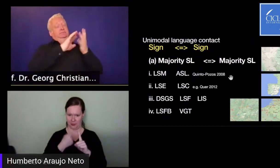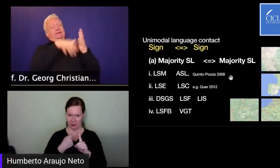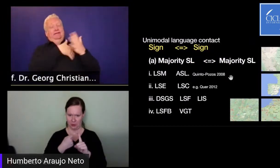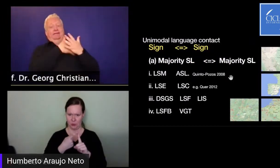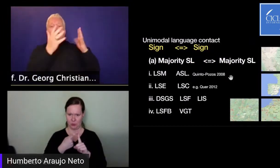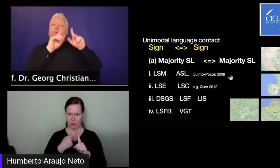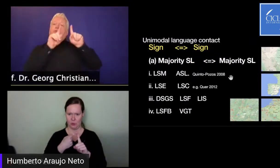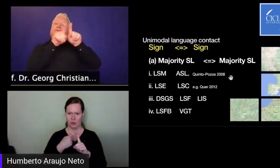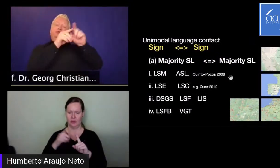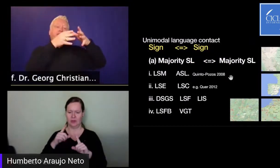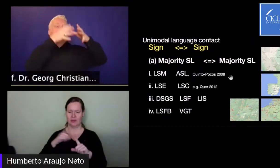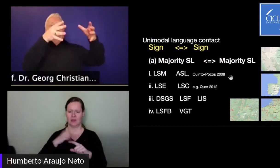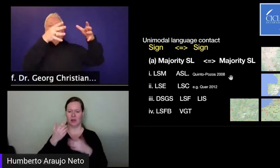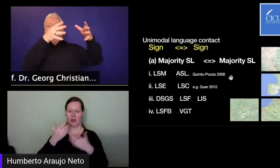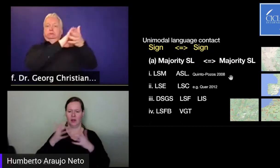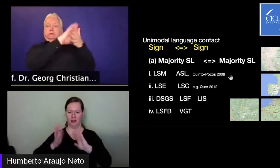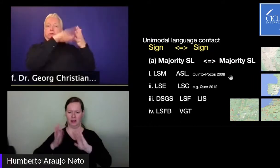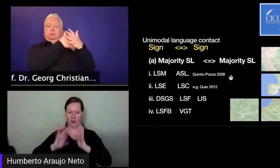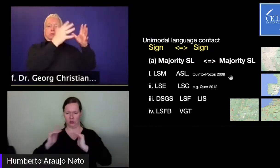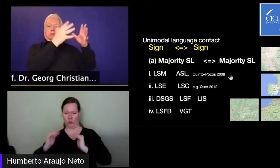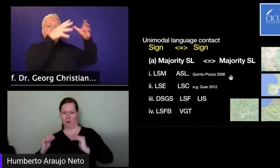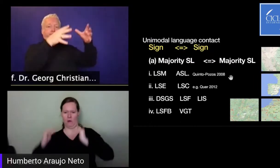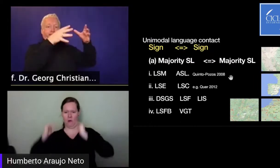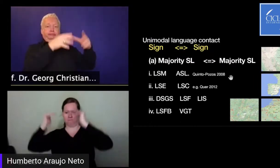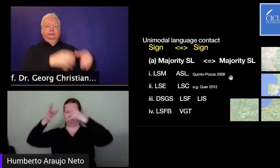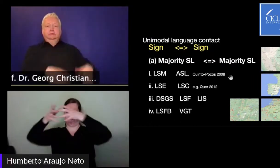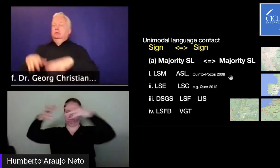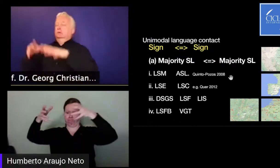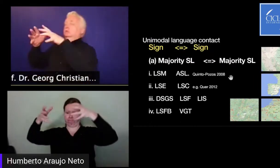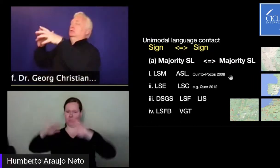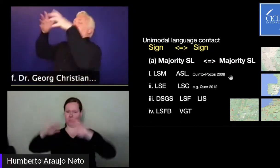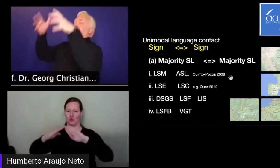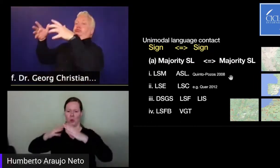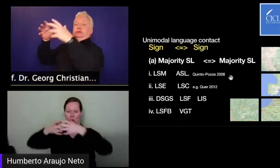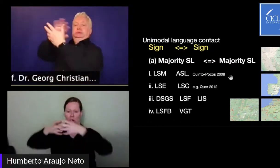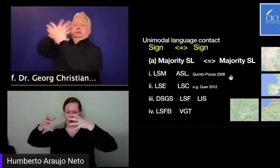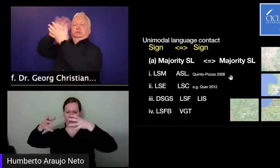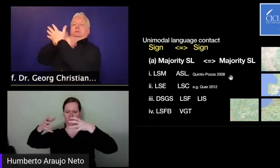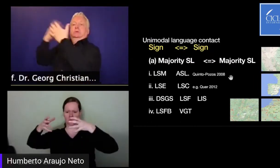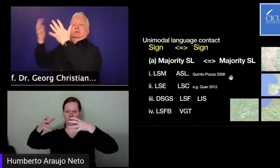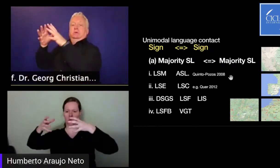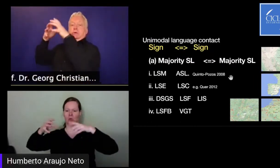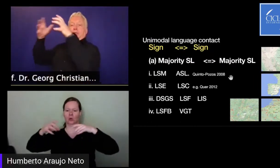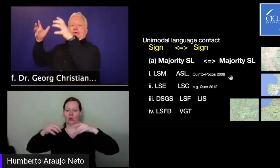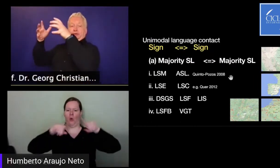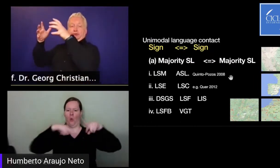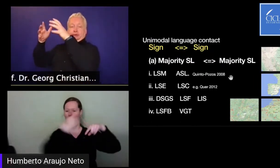Você tem, por exemplo, línguas de sinais que são majoritárias.